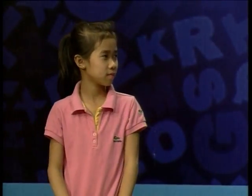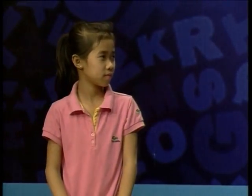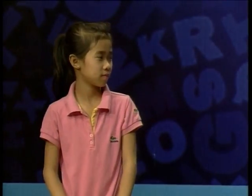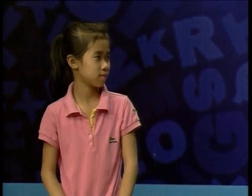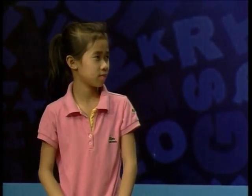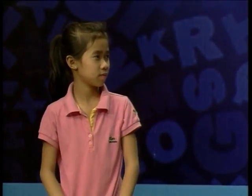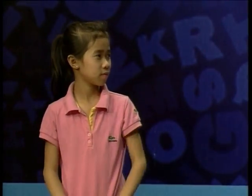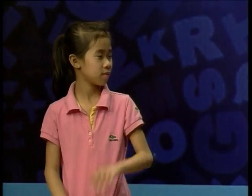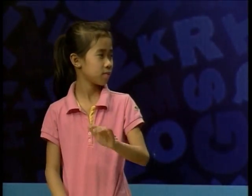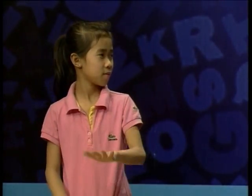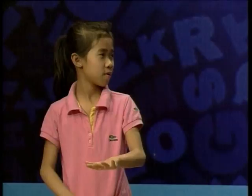Hãy xem cách cô giáo sửa sai cho bạn